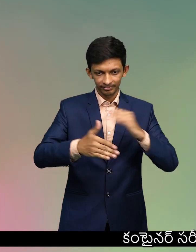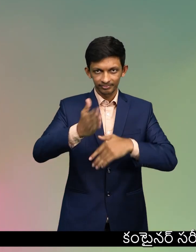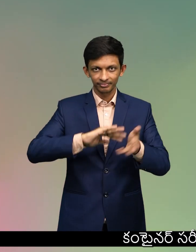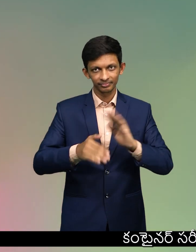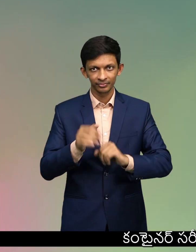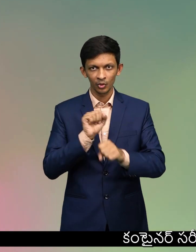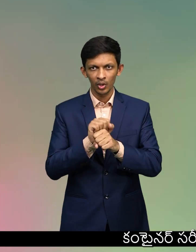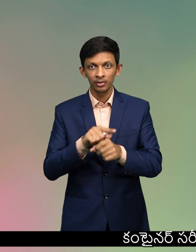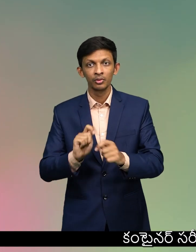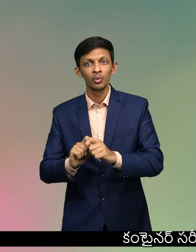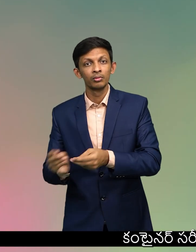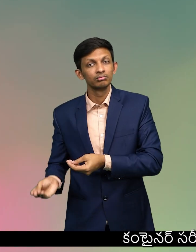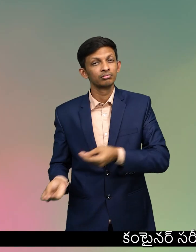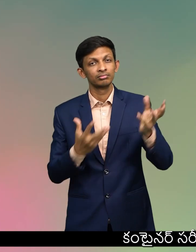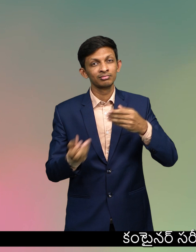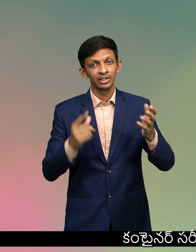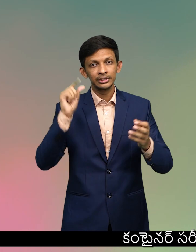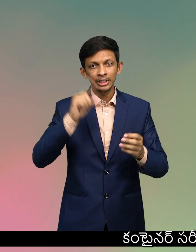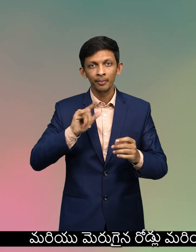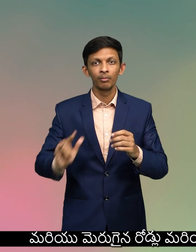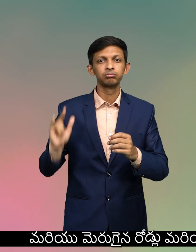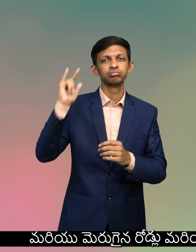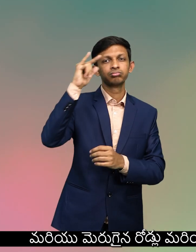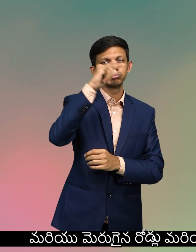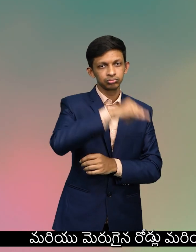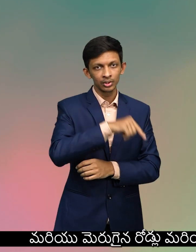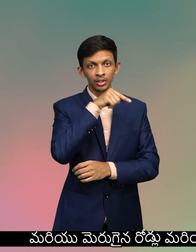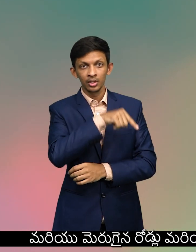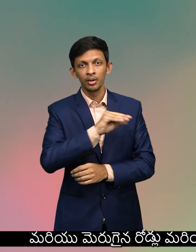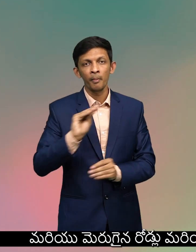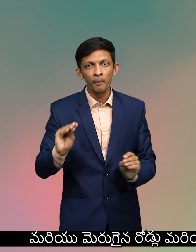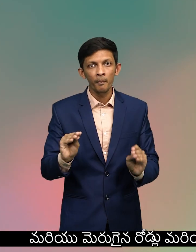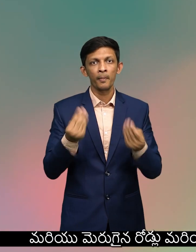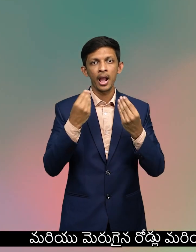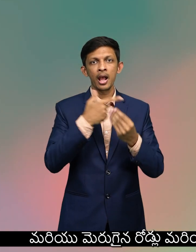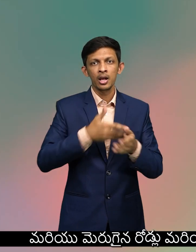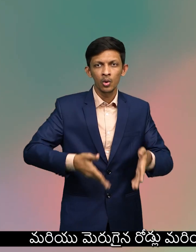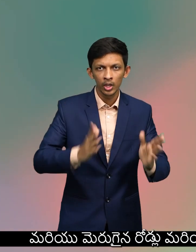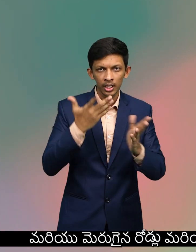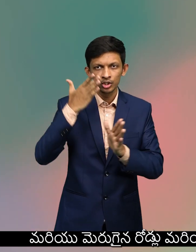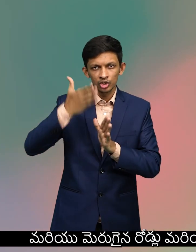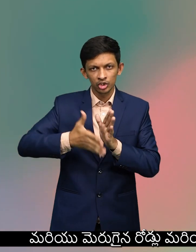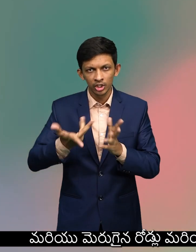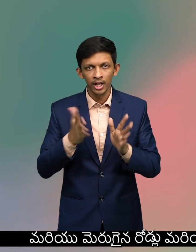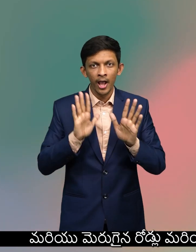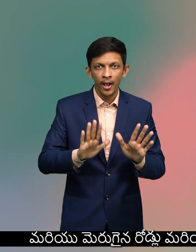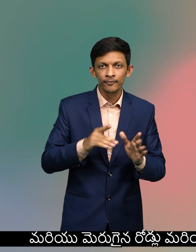కంటైనర్ సర్వీస్, చౌకైన విమాన రవాణా మరియు మెరుగైన రోడ్లు మరియు రైల్వేలు వేగంగా